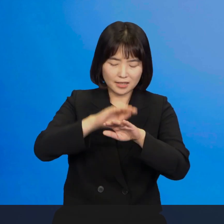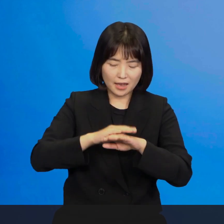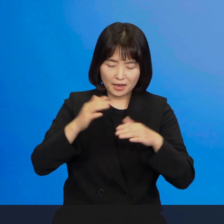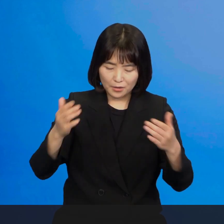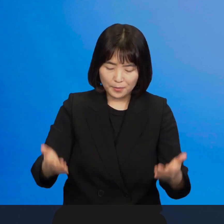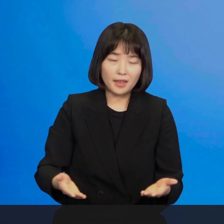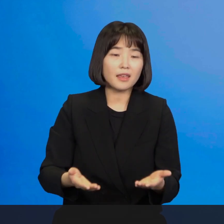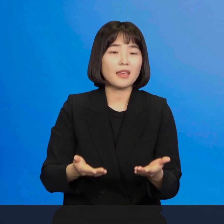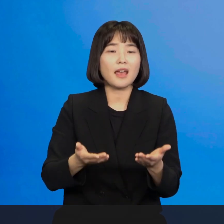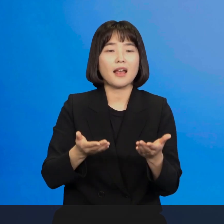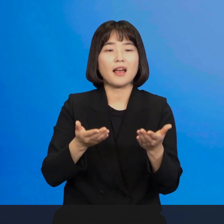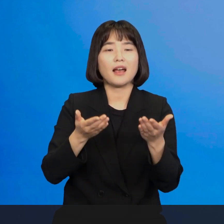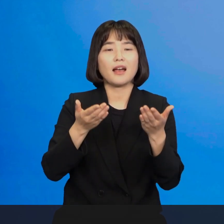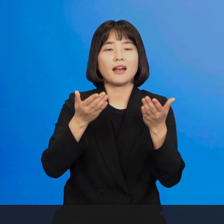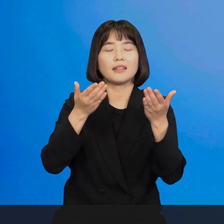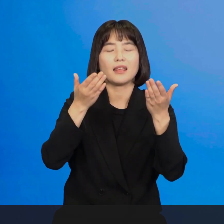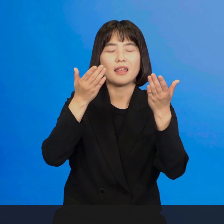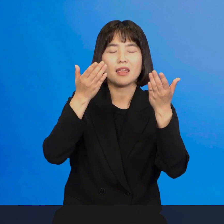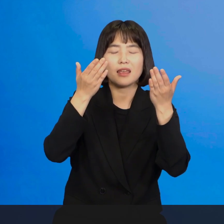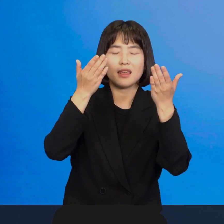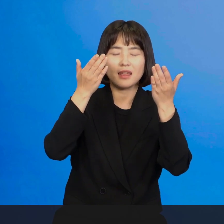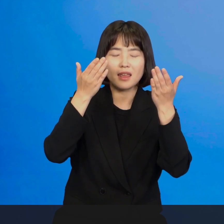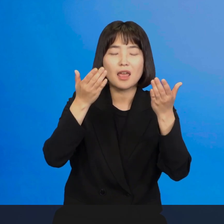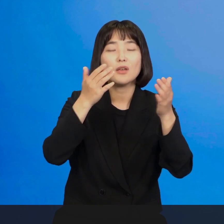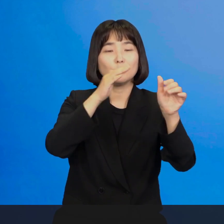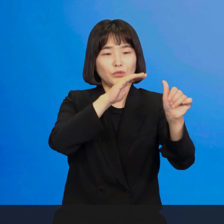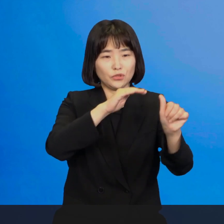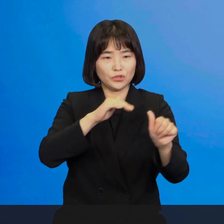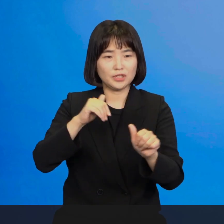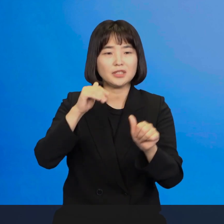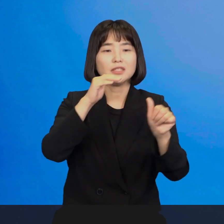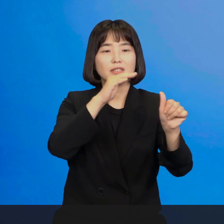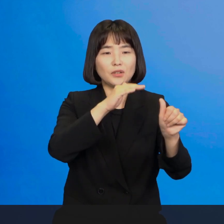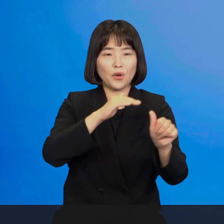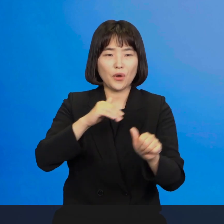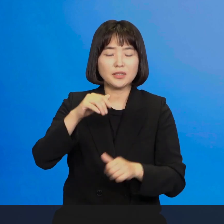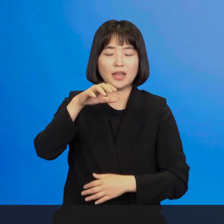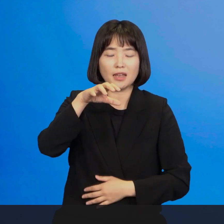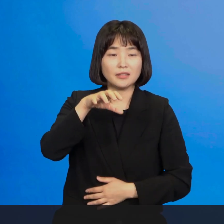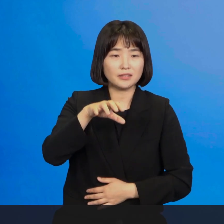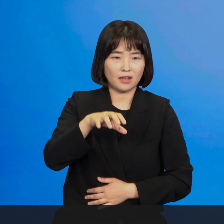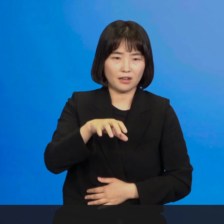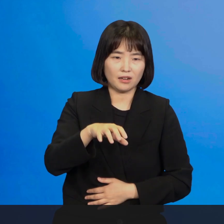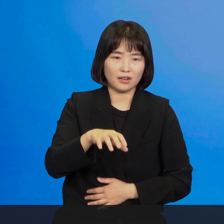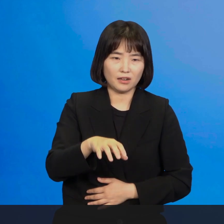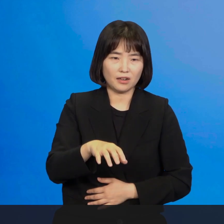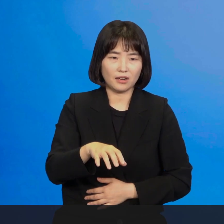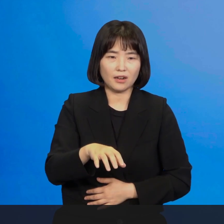나는 예배하네. 부르신 곳에서